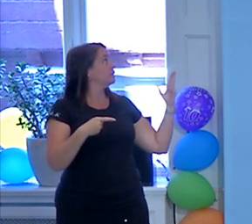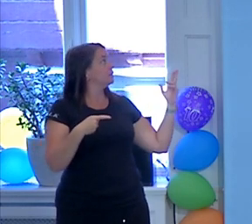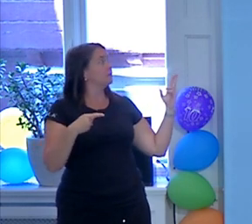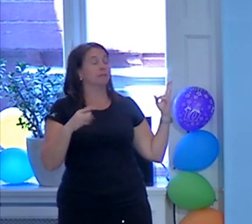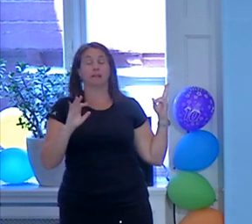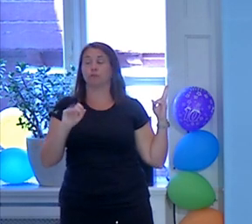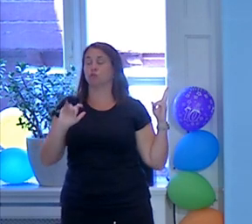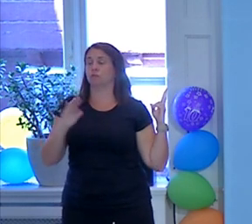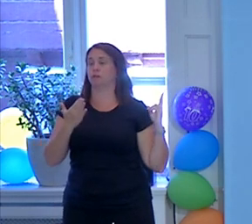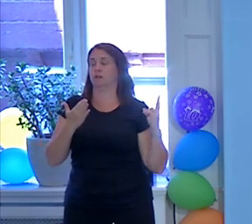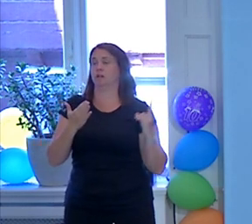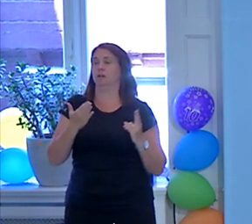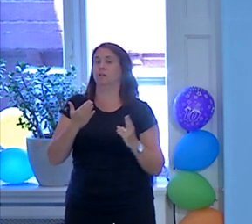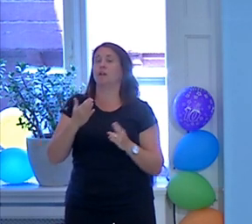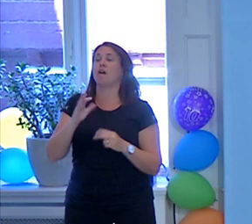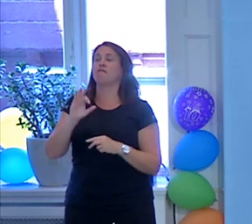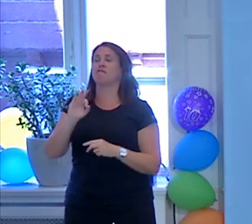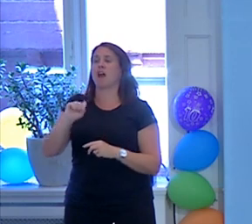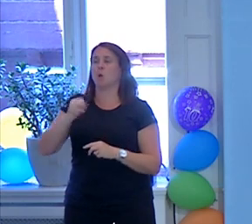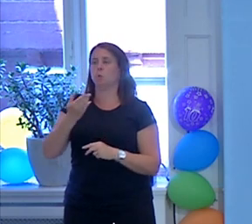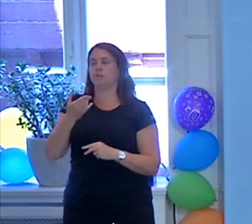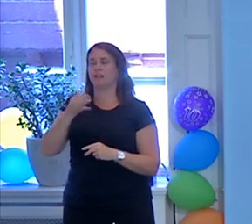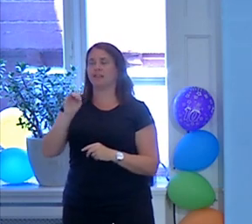diversifyfoundation.org. Kör.